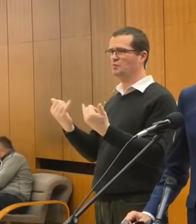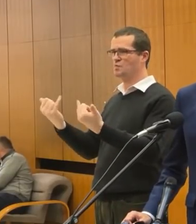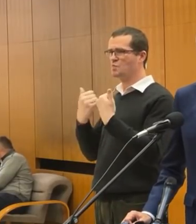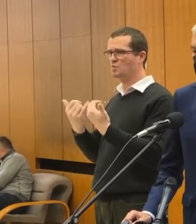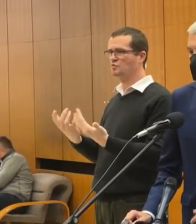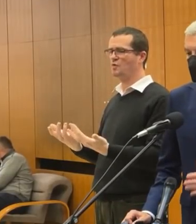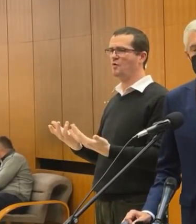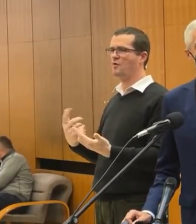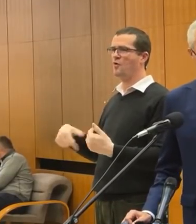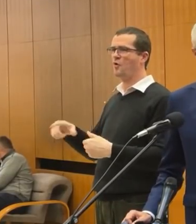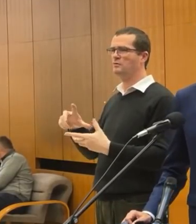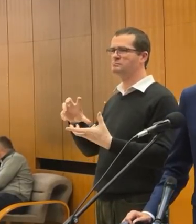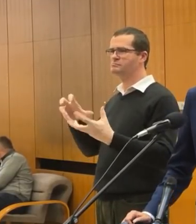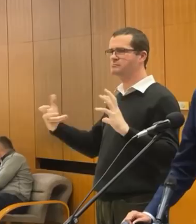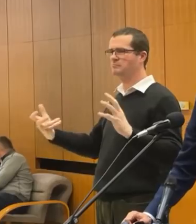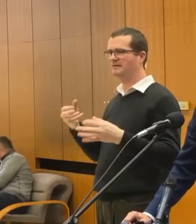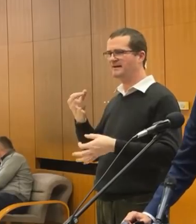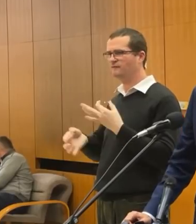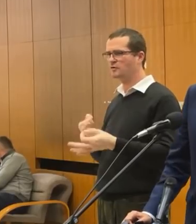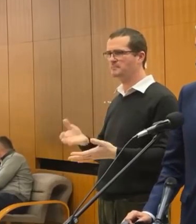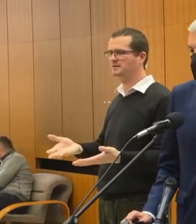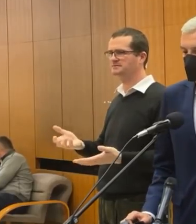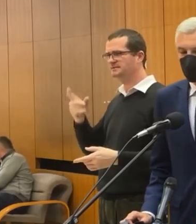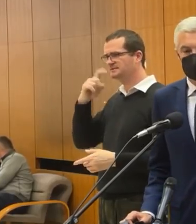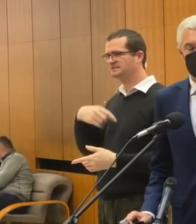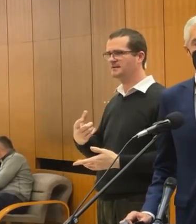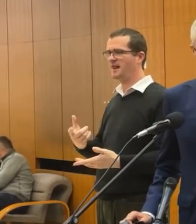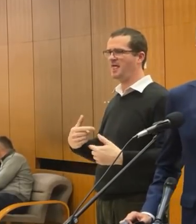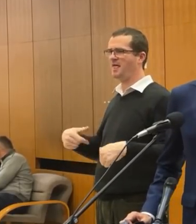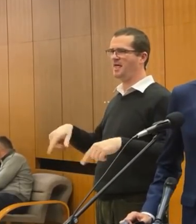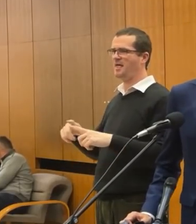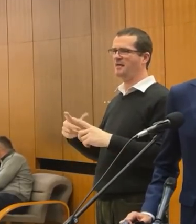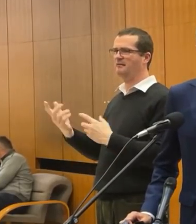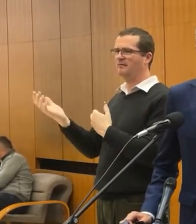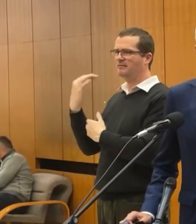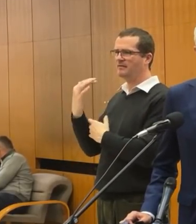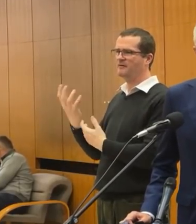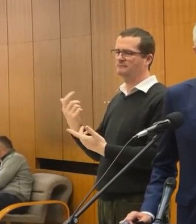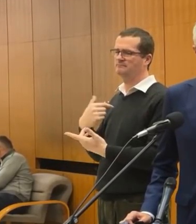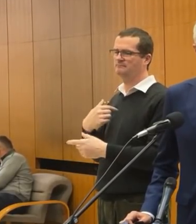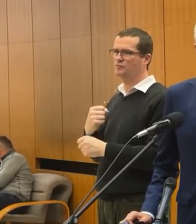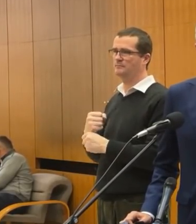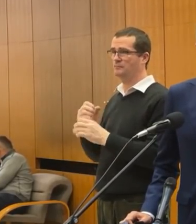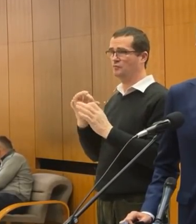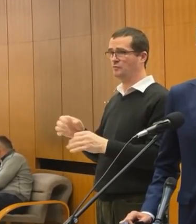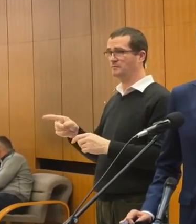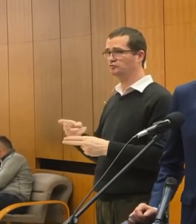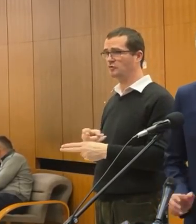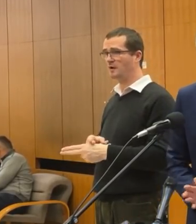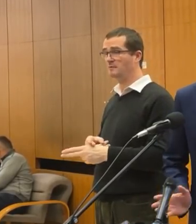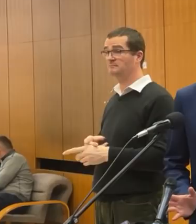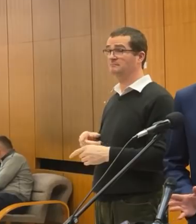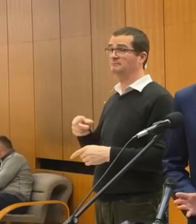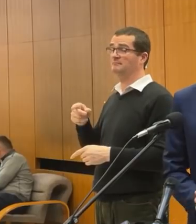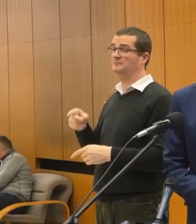útokov od dezinformácií a proste všetkých tých dezolátov, ale veríme, že robíme dobre pre túto krajinu. A ak je